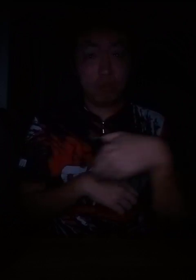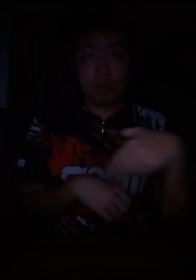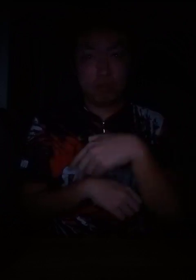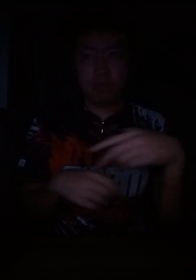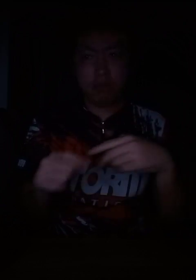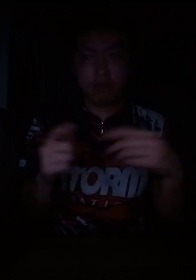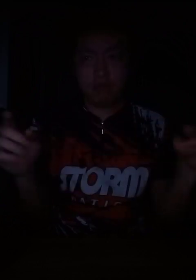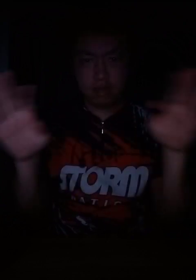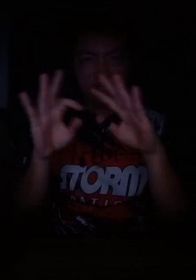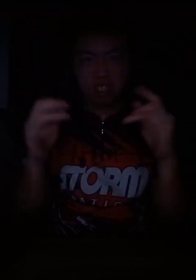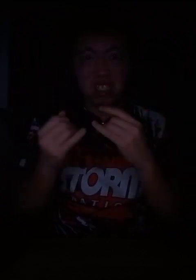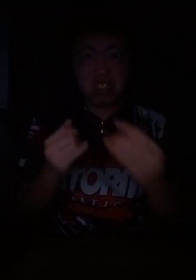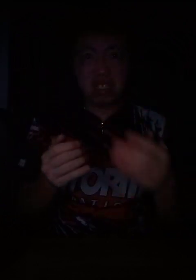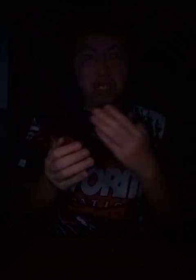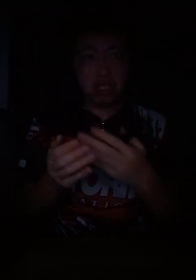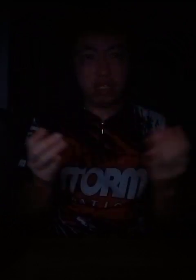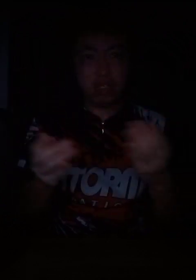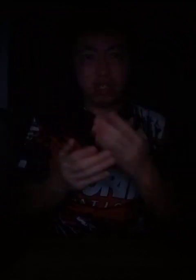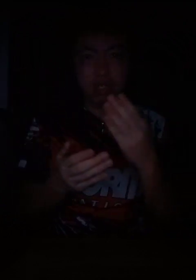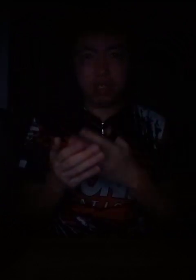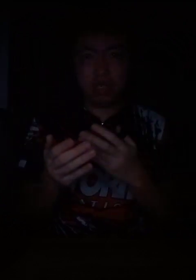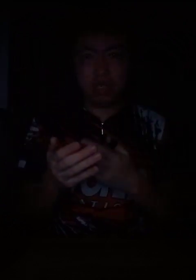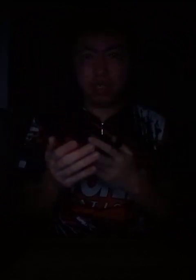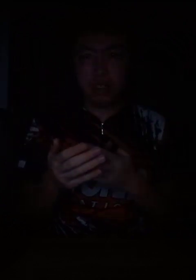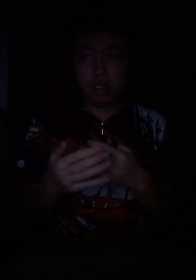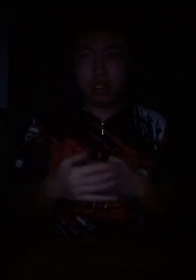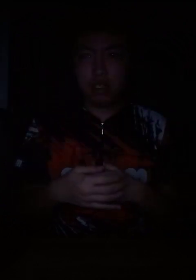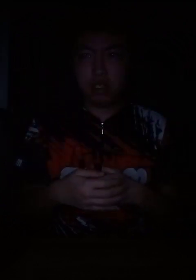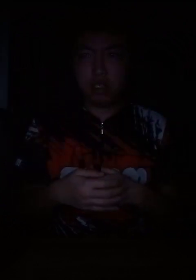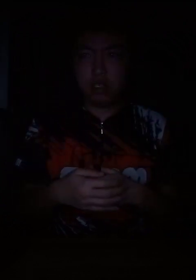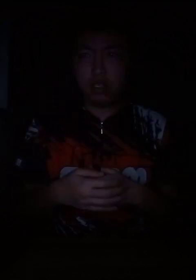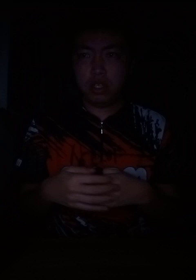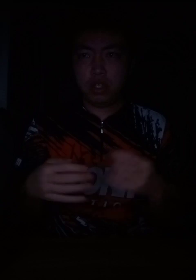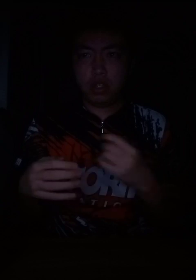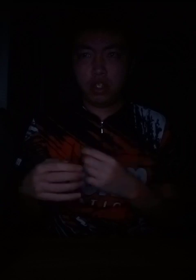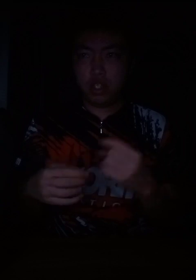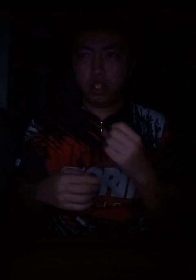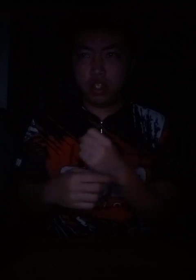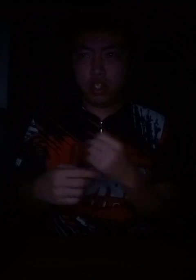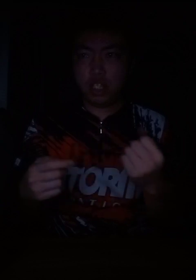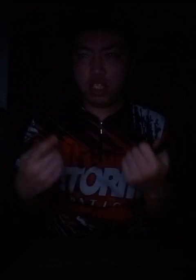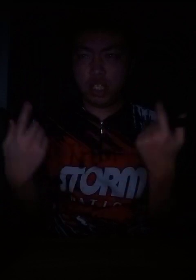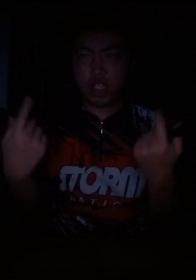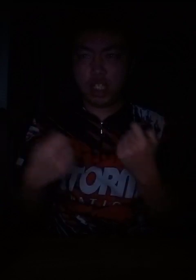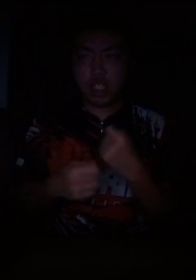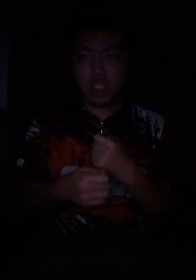버스 안에 당시에 애가 있었는데 저희가 이제 무서워서 뒤로 자리를 다